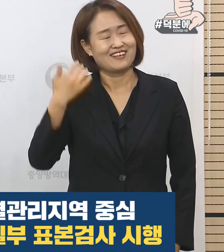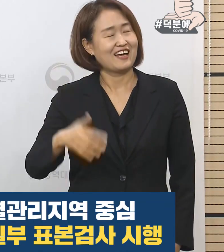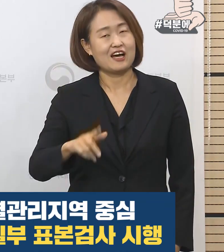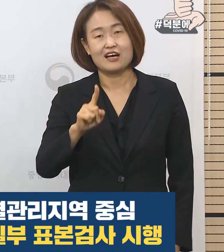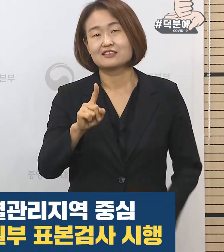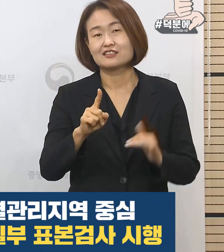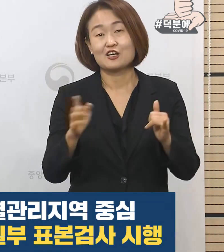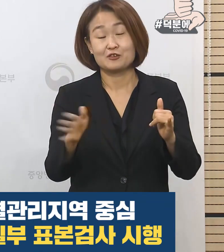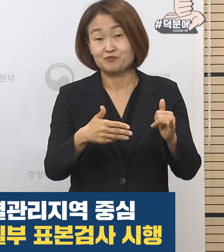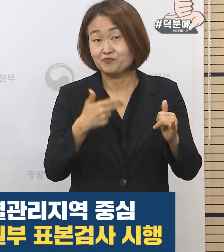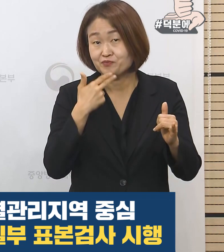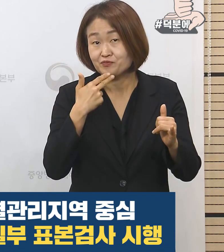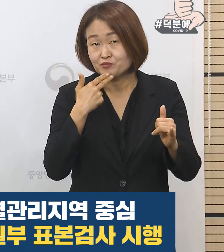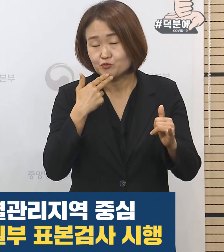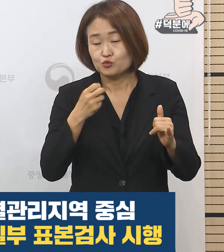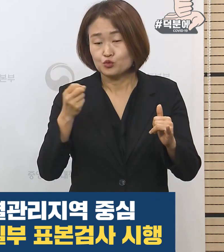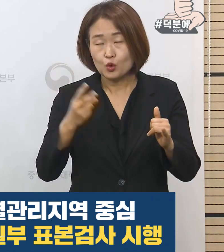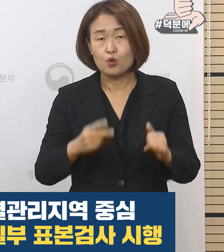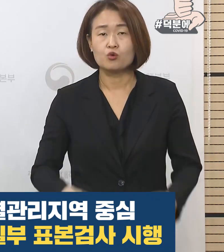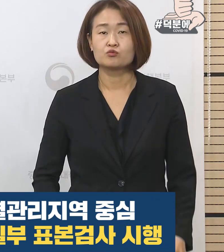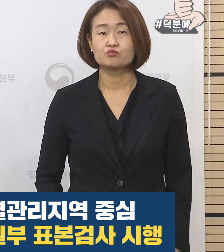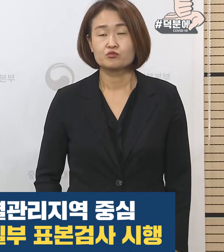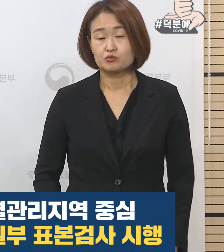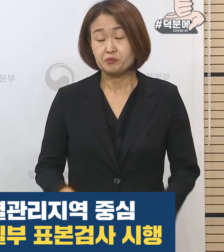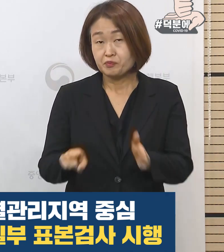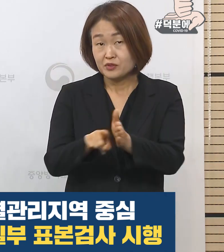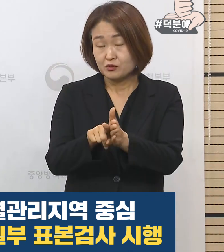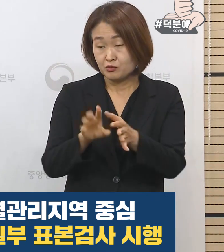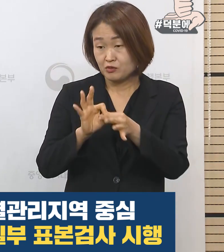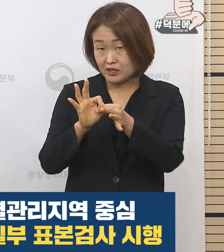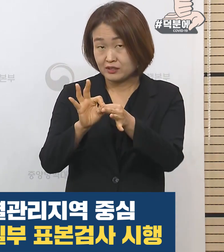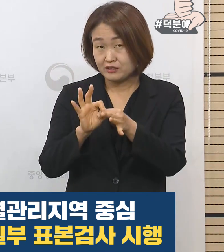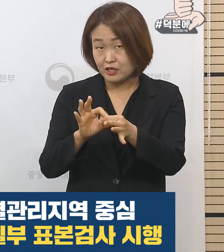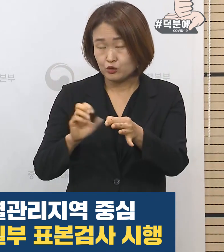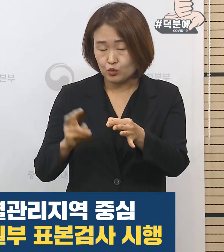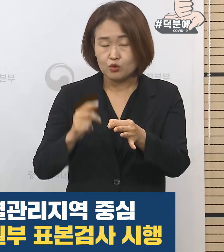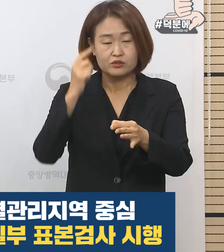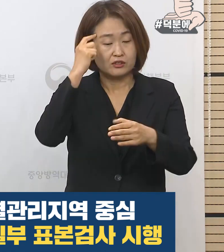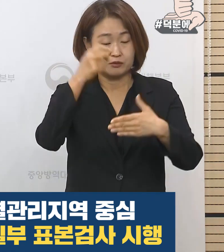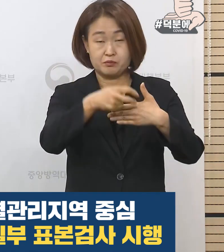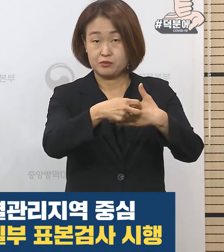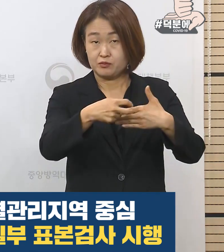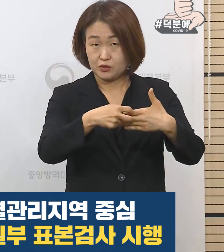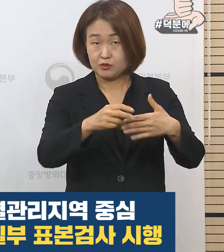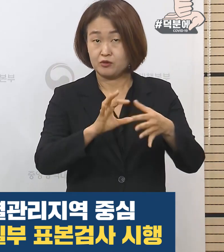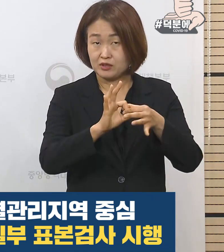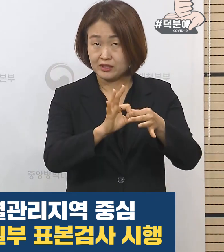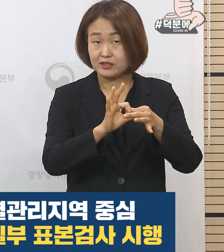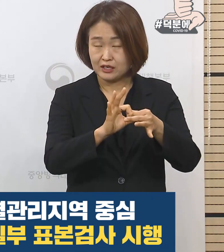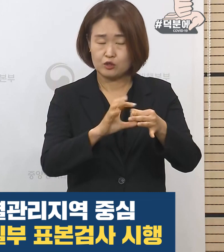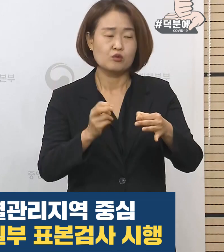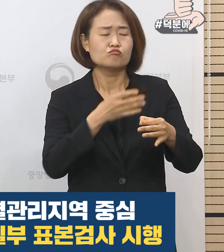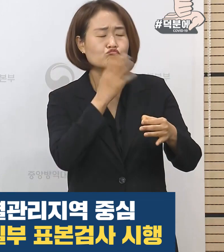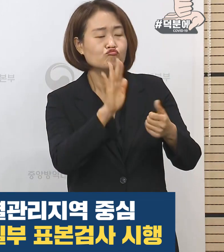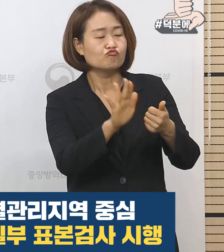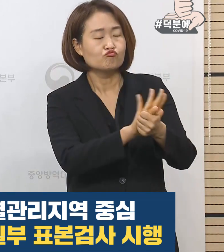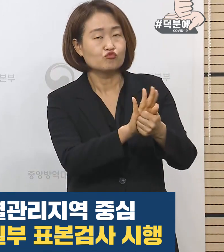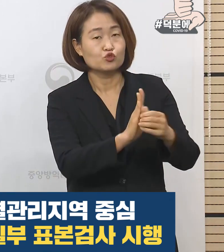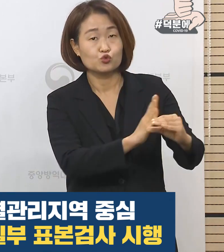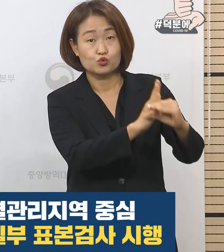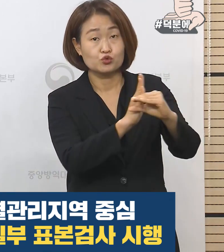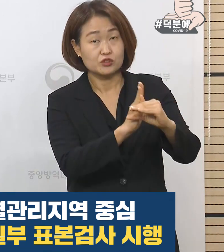집단에 대해서 또 특별관리지역을 중심으로 해서 정신병원이나 요양병원 등을 중심으로 해서